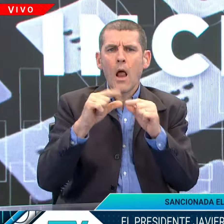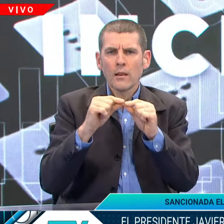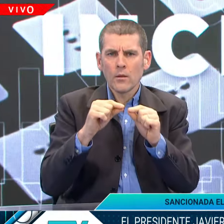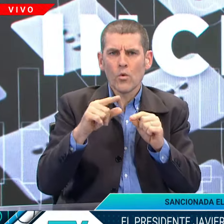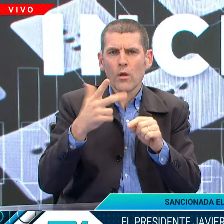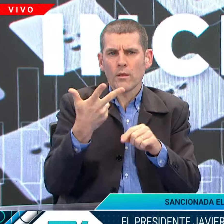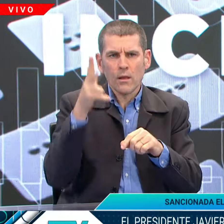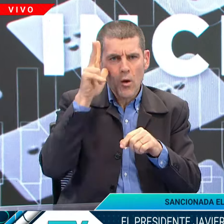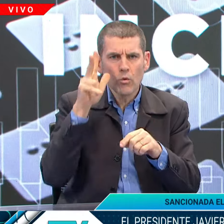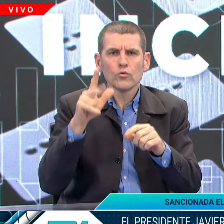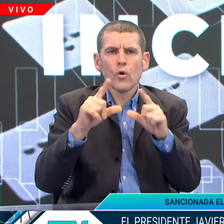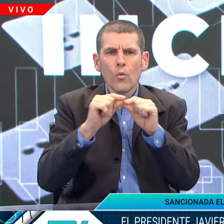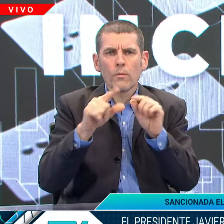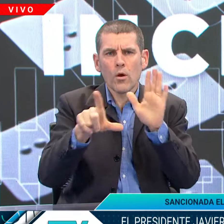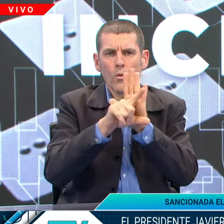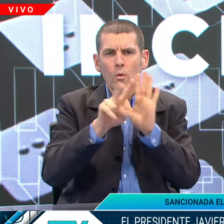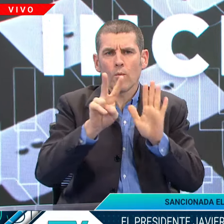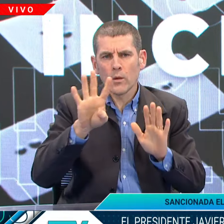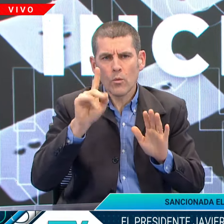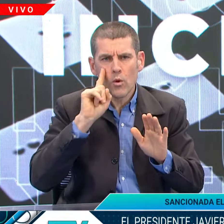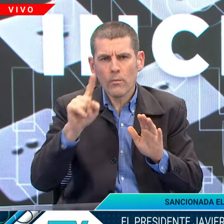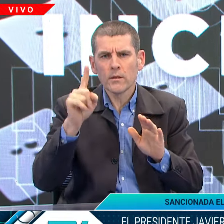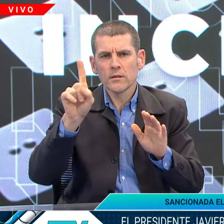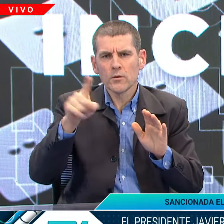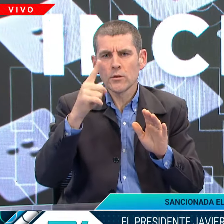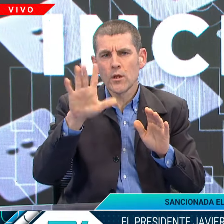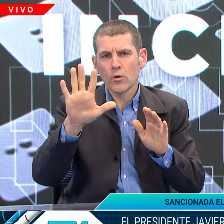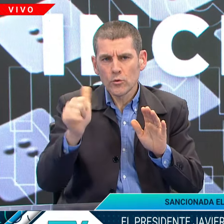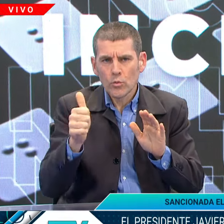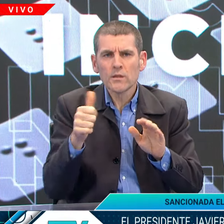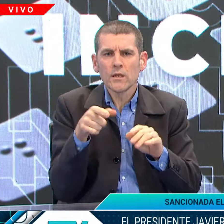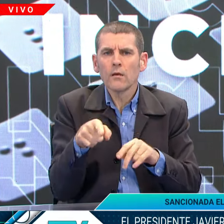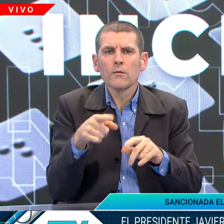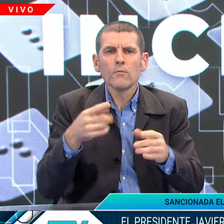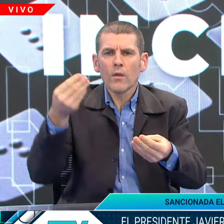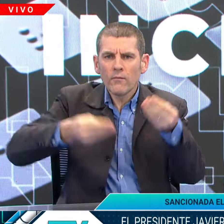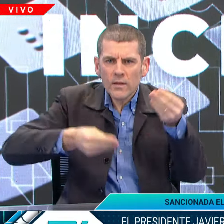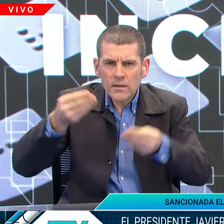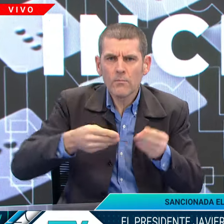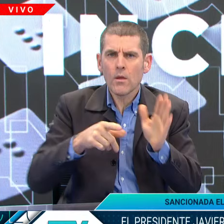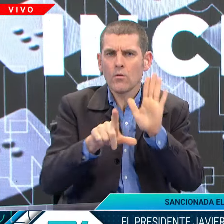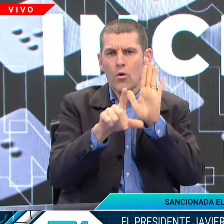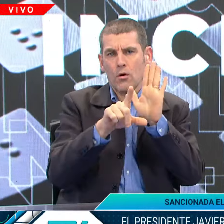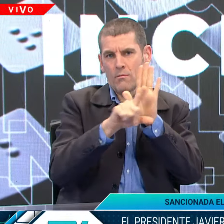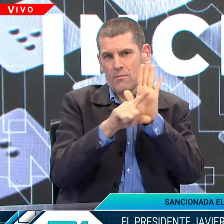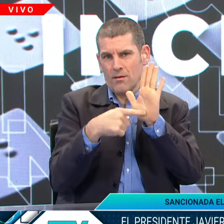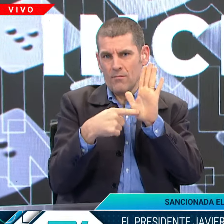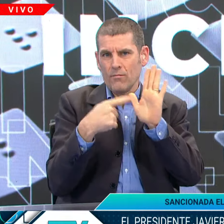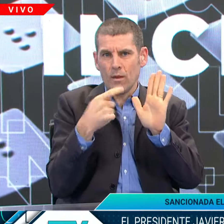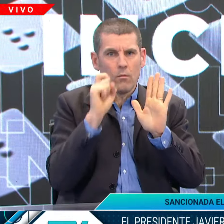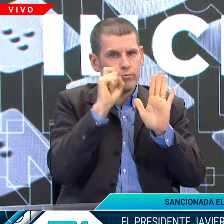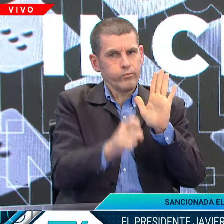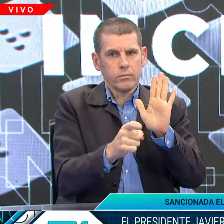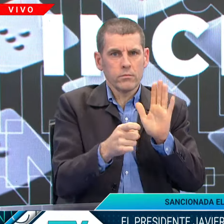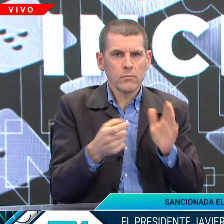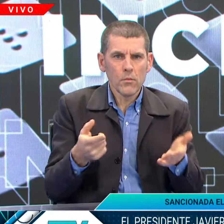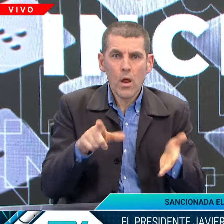.156 de administración financiera. La implementación de la ley implicaría gastos